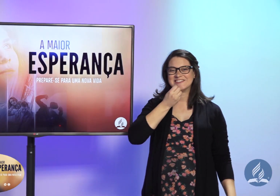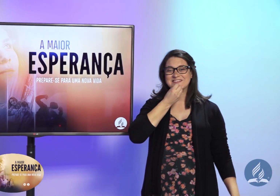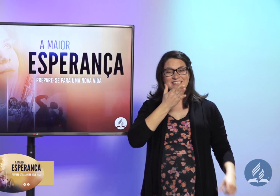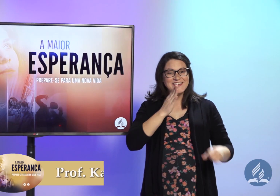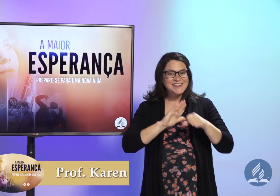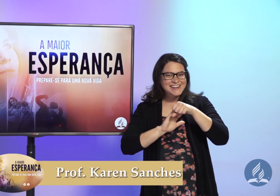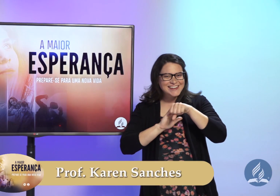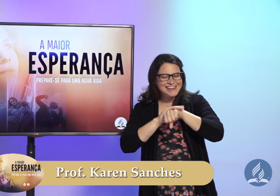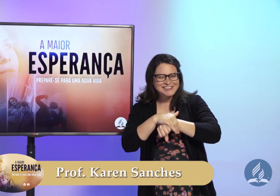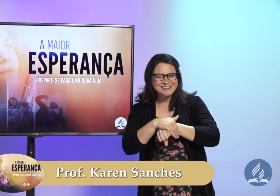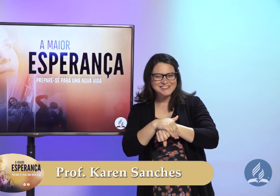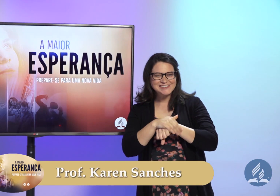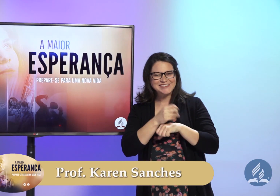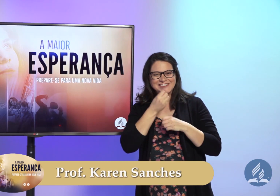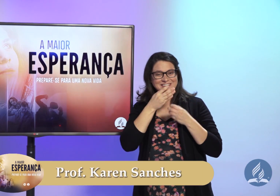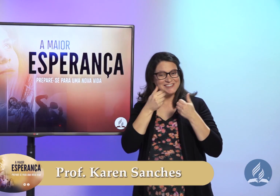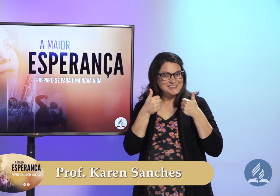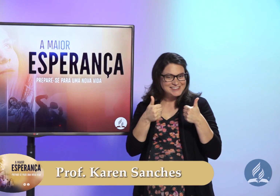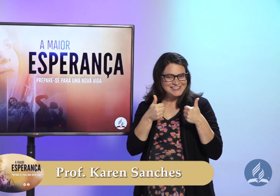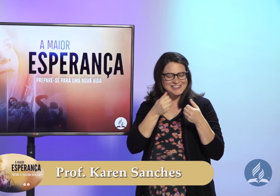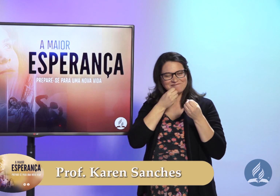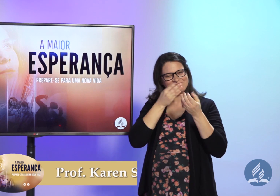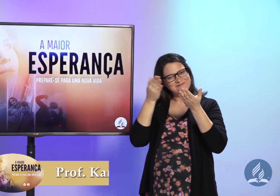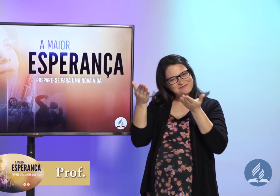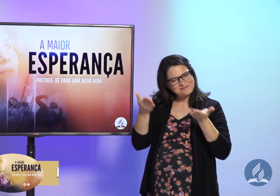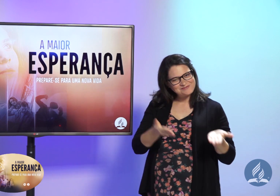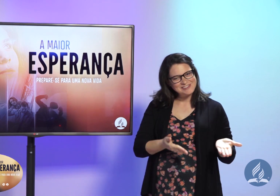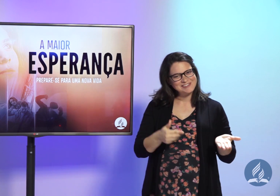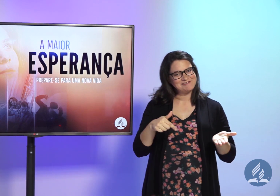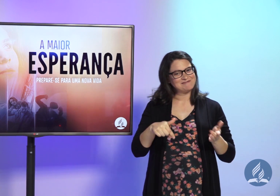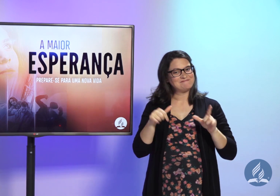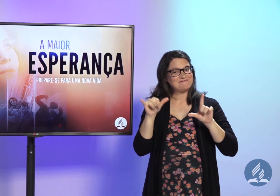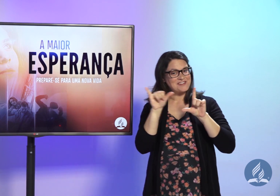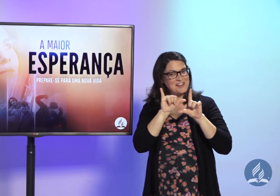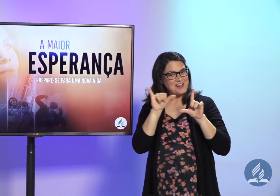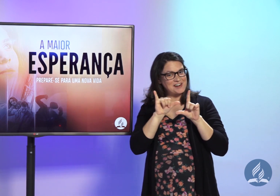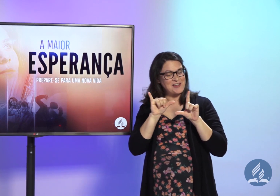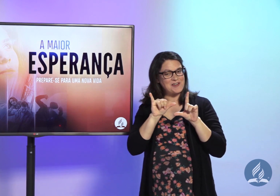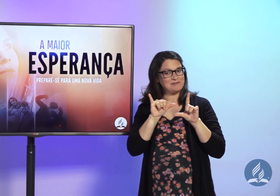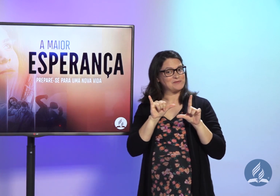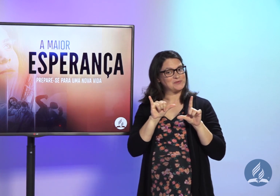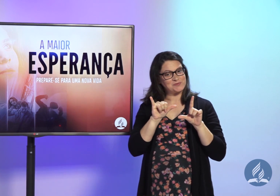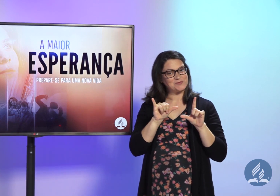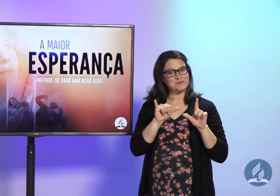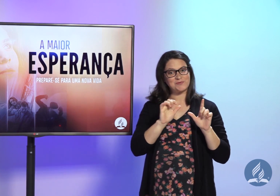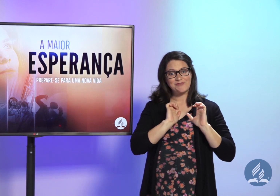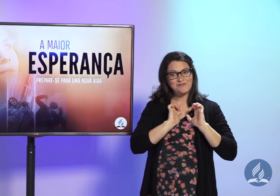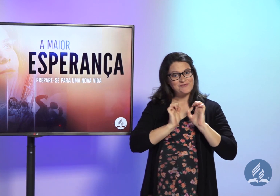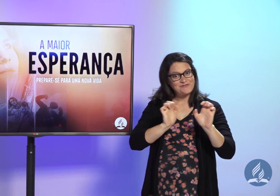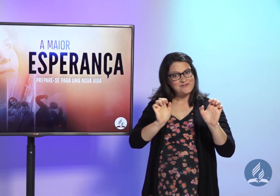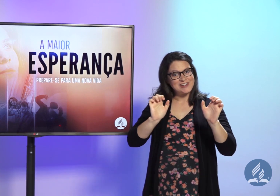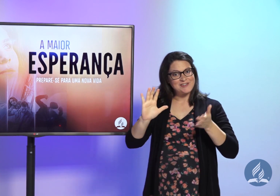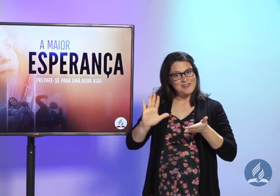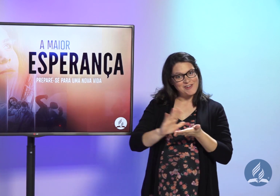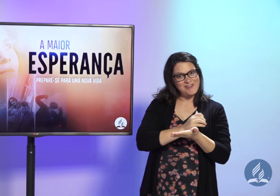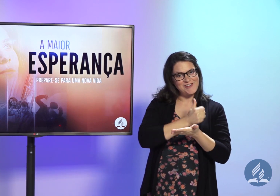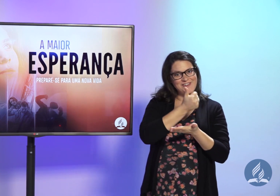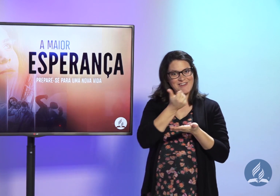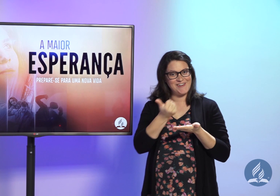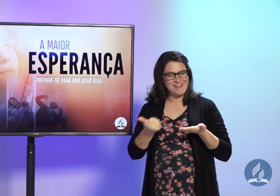Olá, boa noite, tudo bem com vocês? Sejam bem-vindos aqui no nosso canal do YouTube, no programa Evangelismo